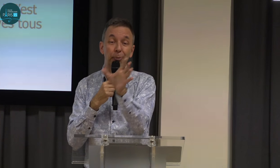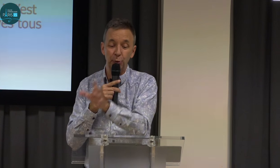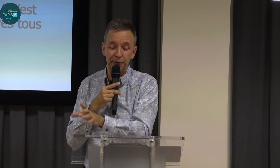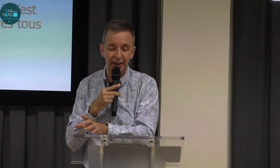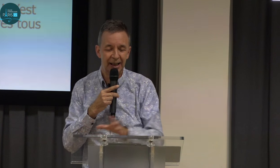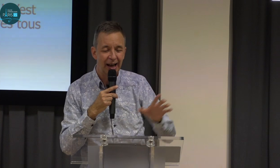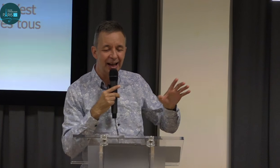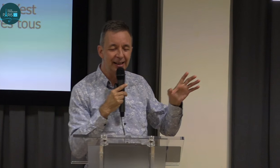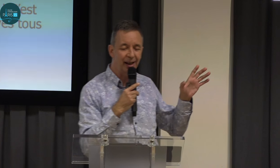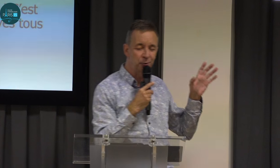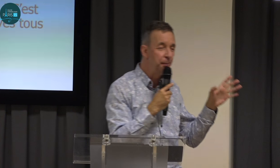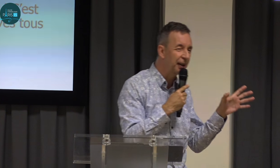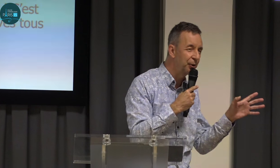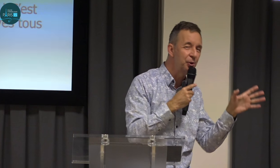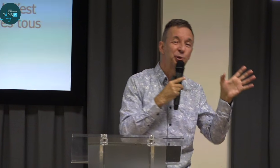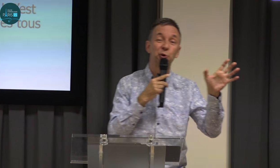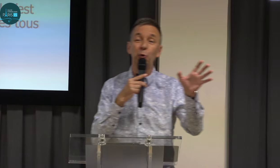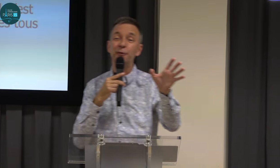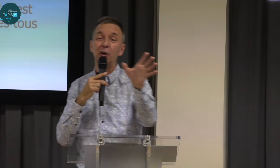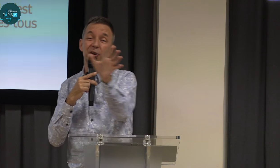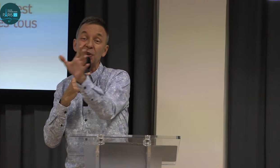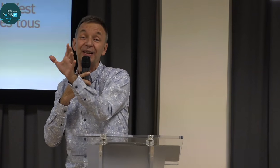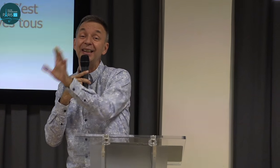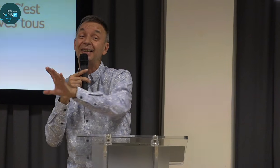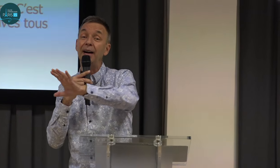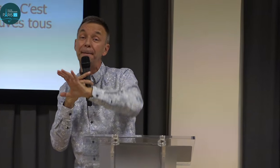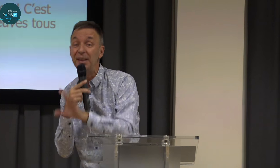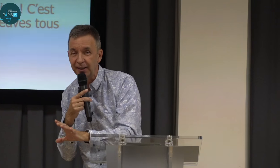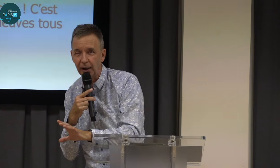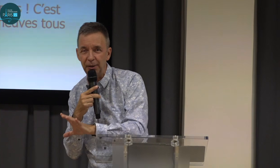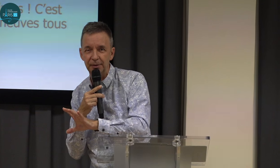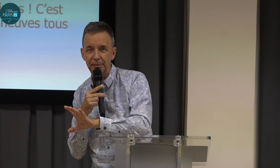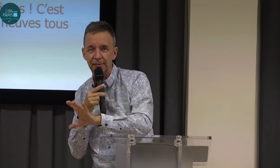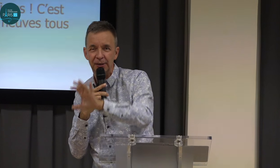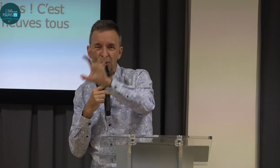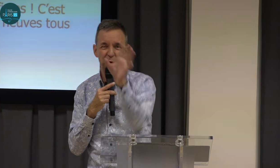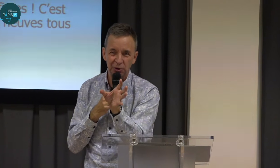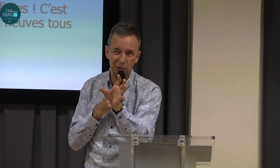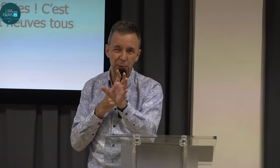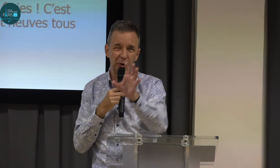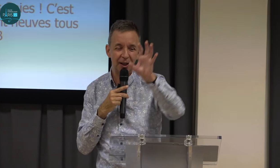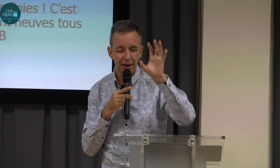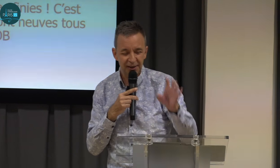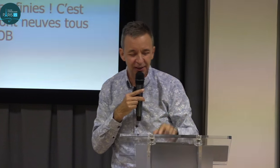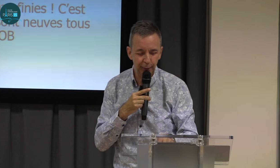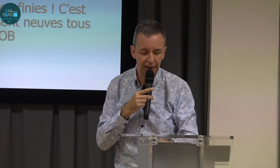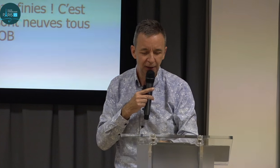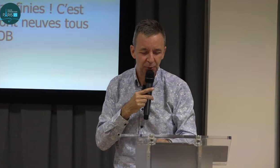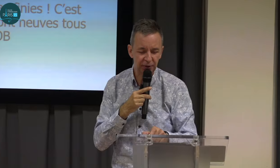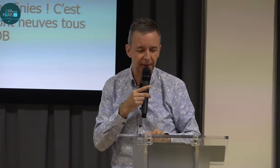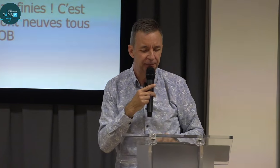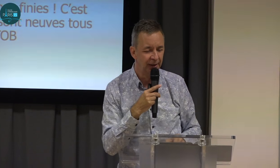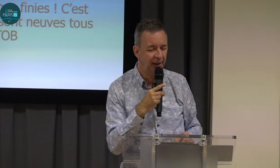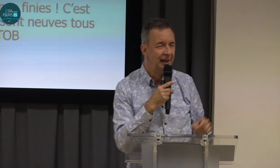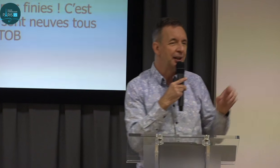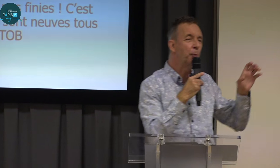l'on éprouve à l'égard d'une personne se trouvant dans un état misérable. Juste ce mot-là signifie tout